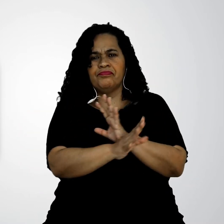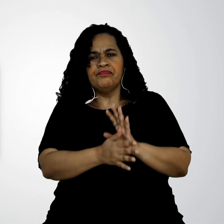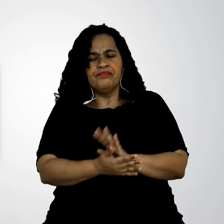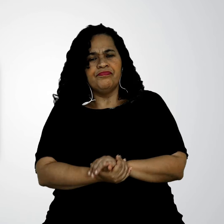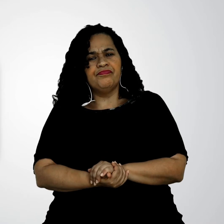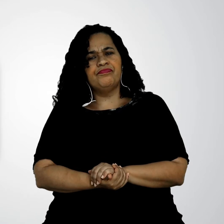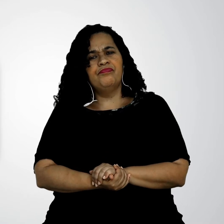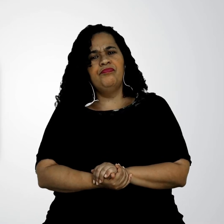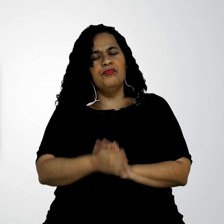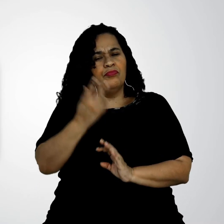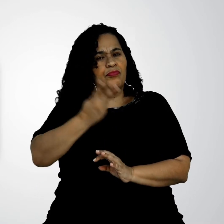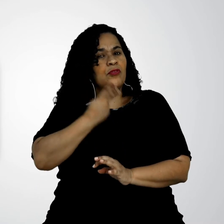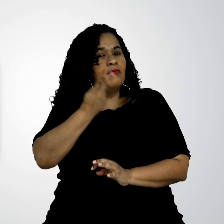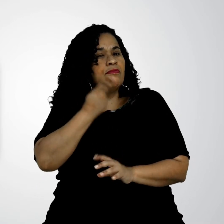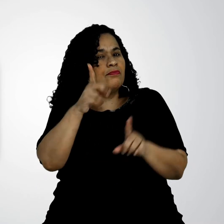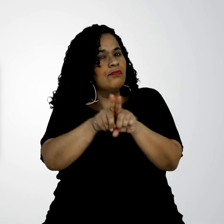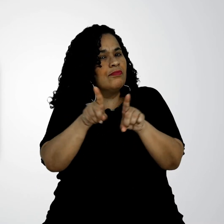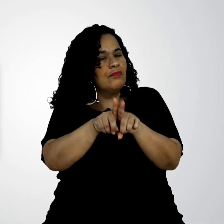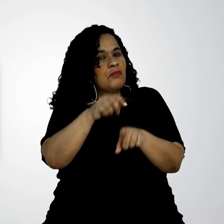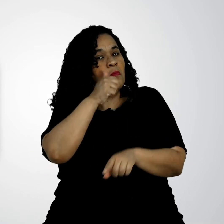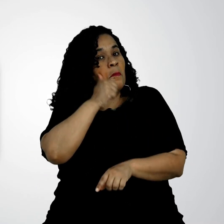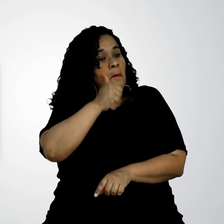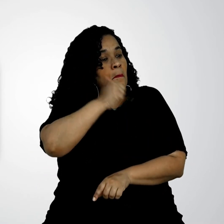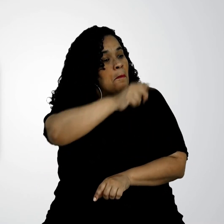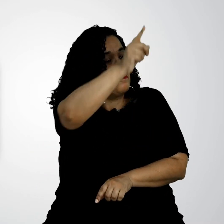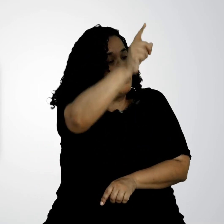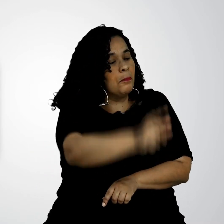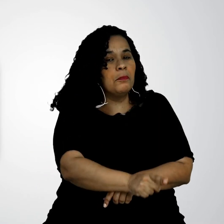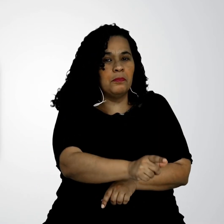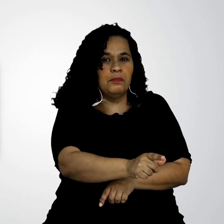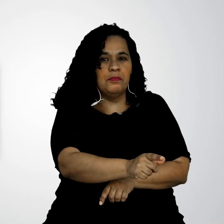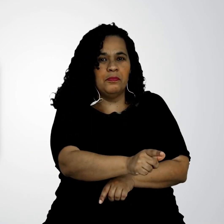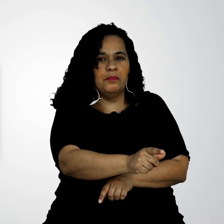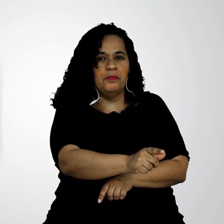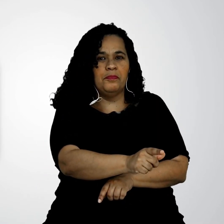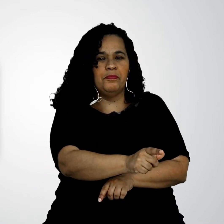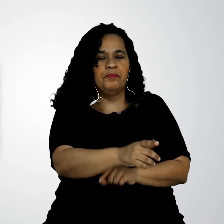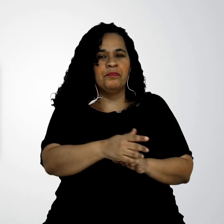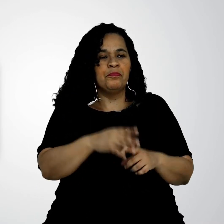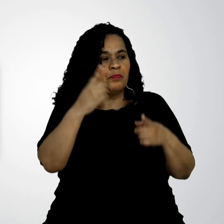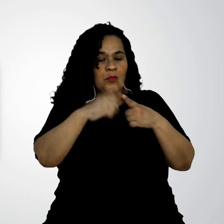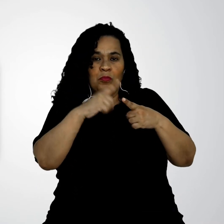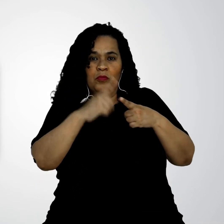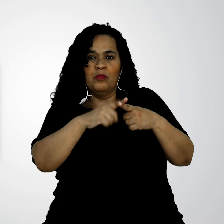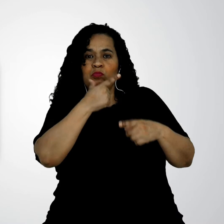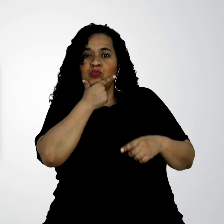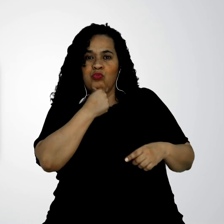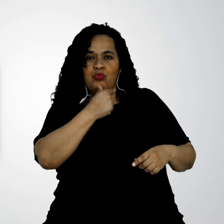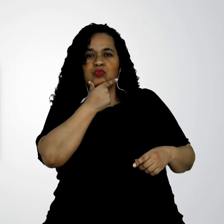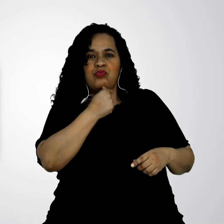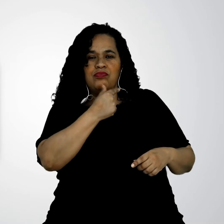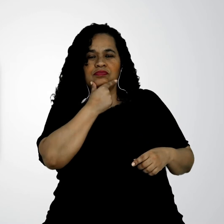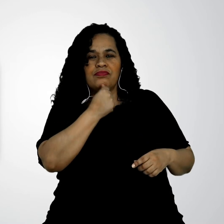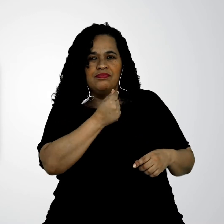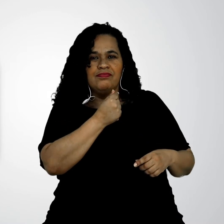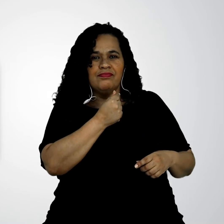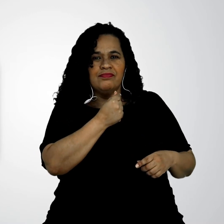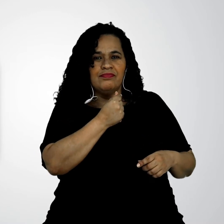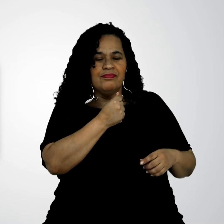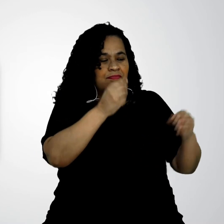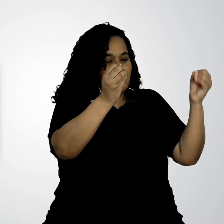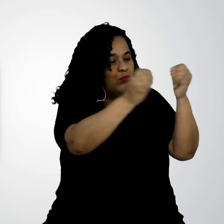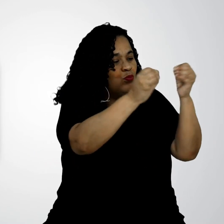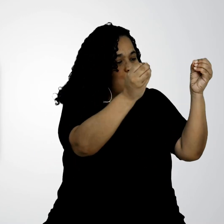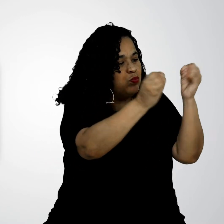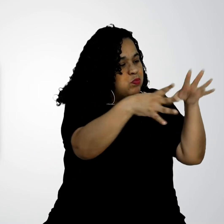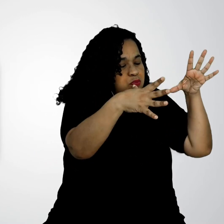também a respeito da mulher, dizendo, e ela será chamada mulher, no versículo 23, porque do homem foi tirada. E aqui é Isha,